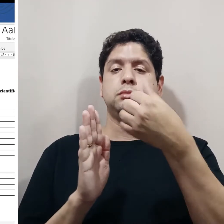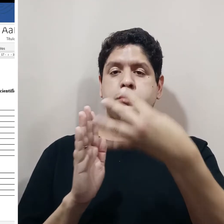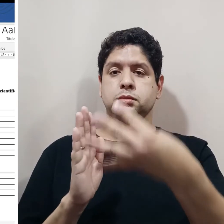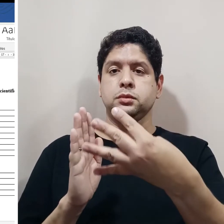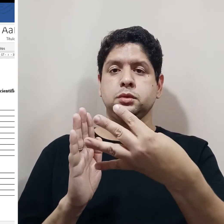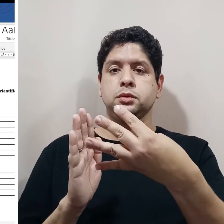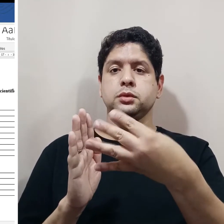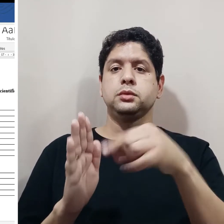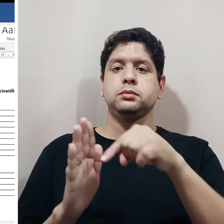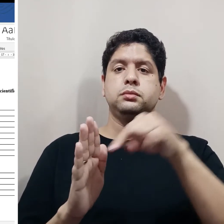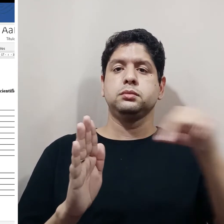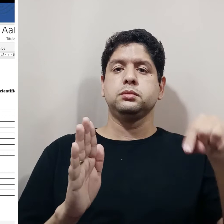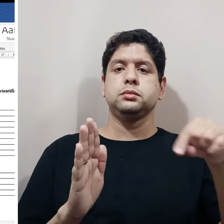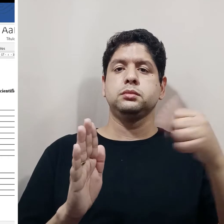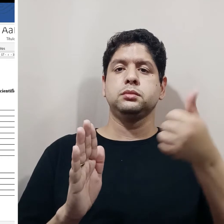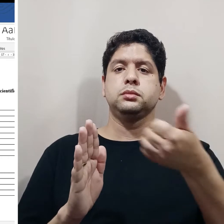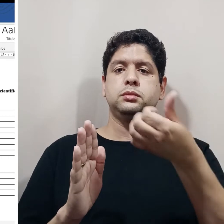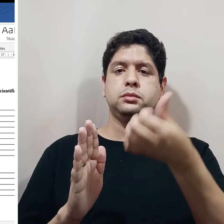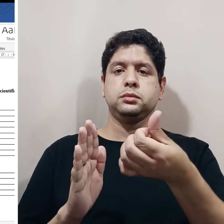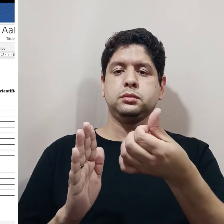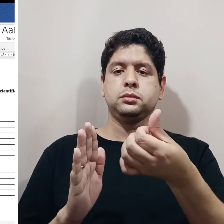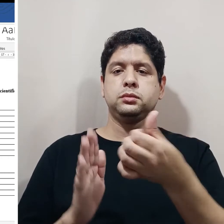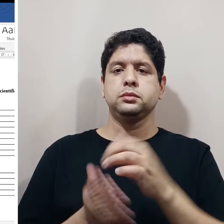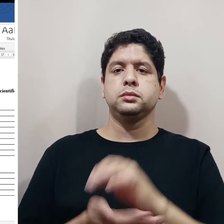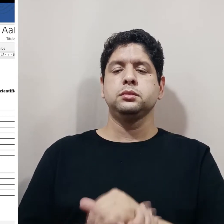os séculos